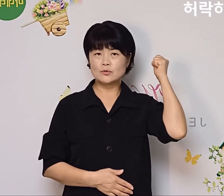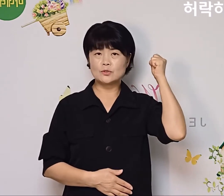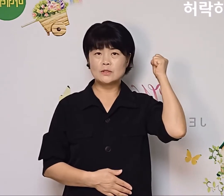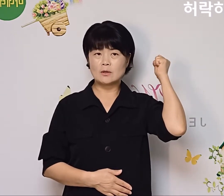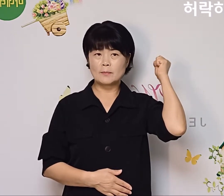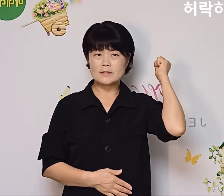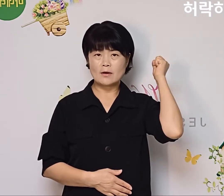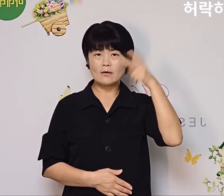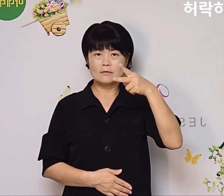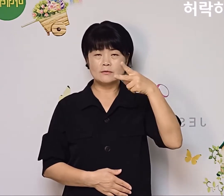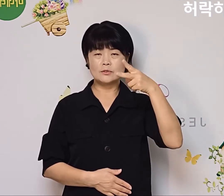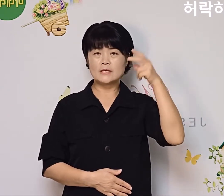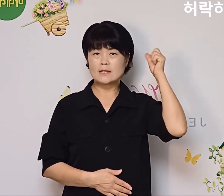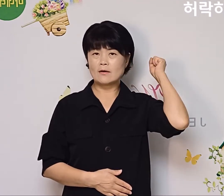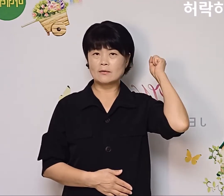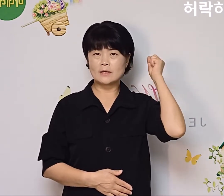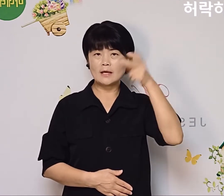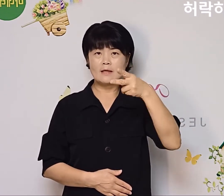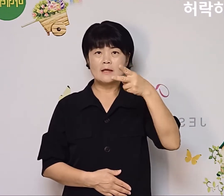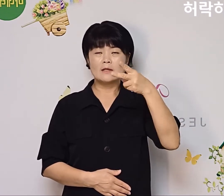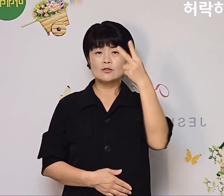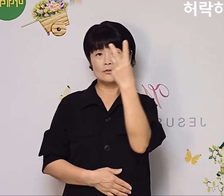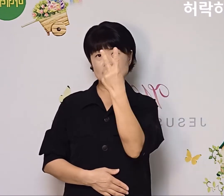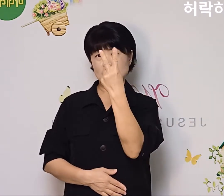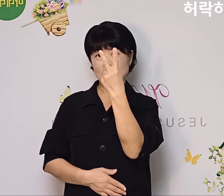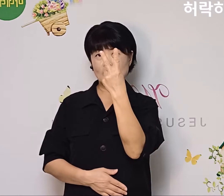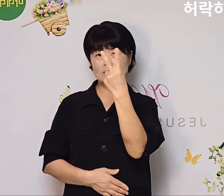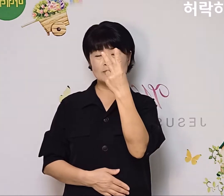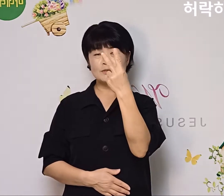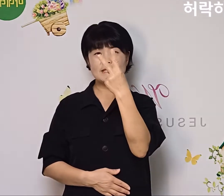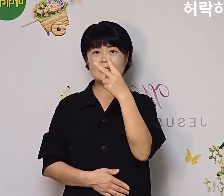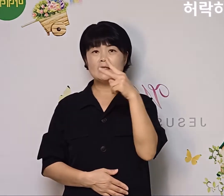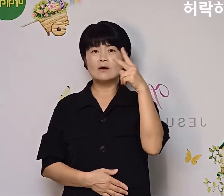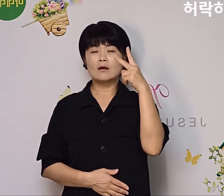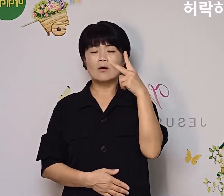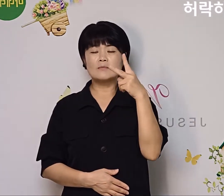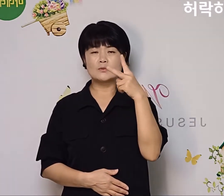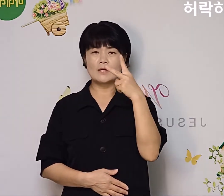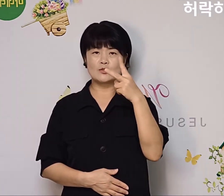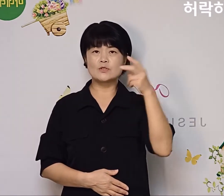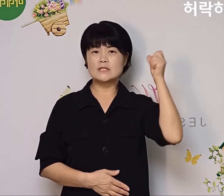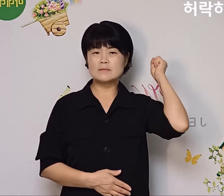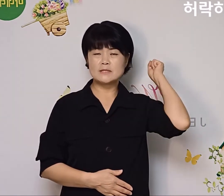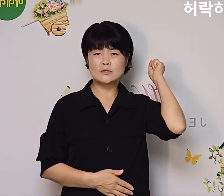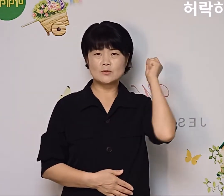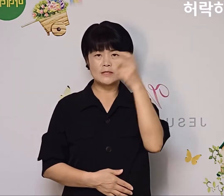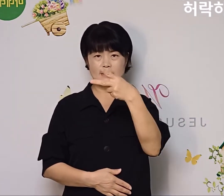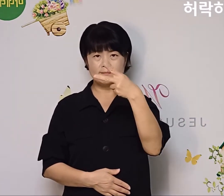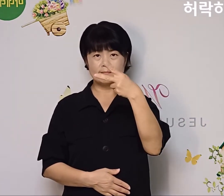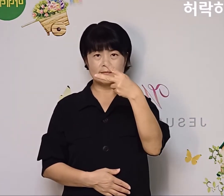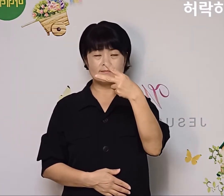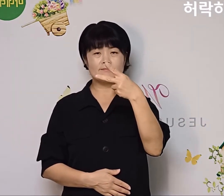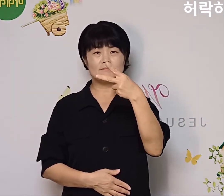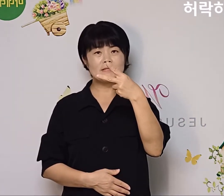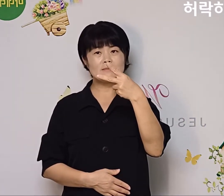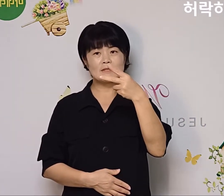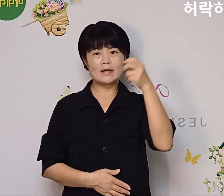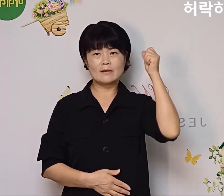귀 옆에서 뒤에서 이렇게 V 검지와 중지를 피신 손을 빼시면 돼요.